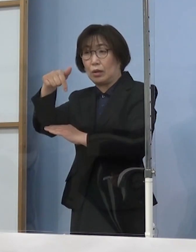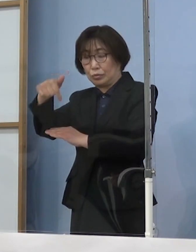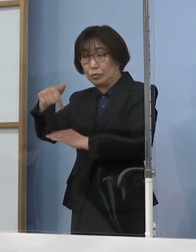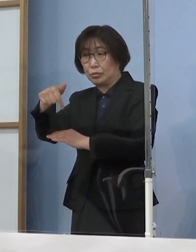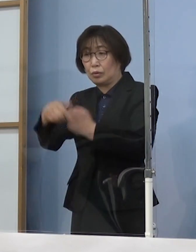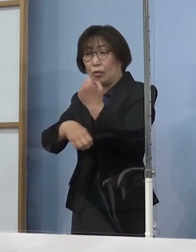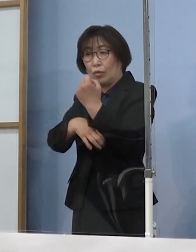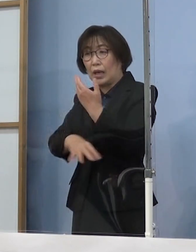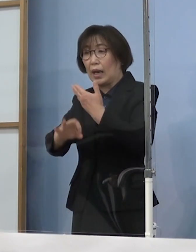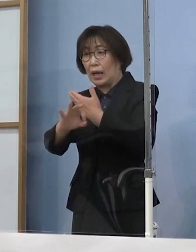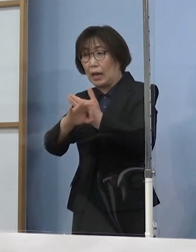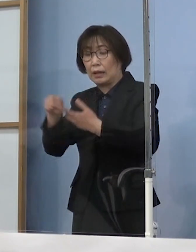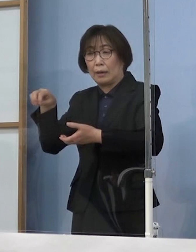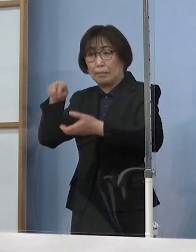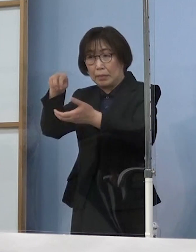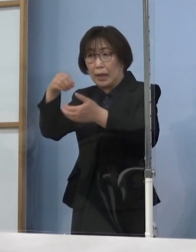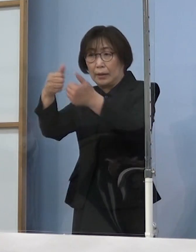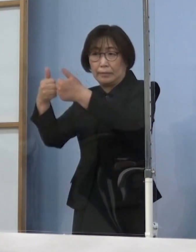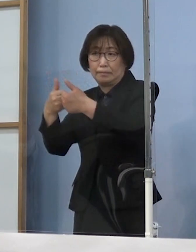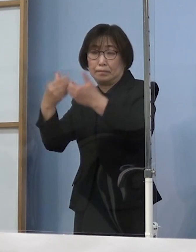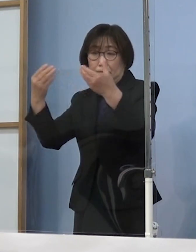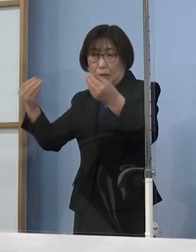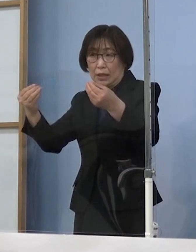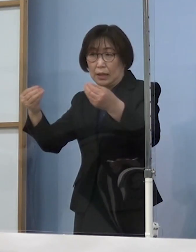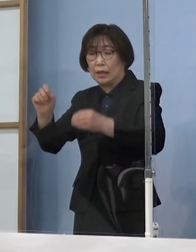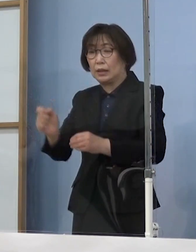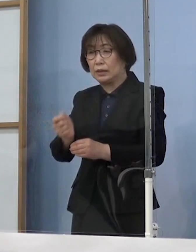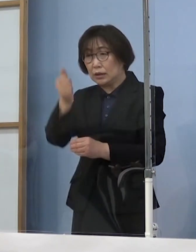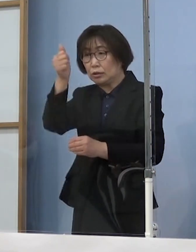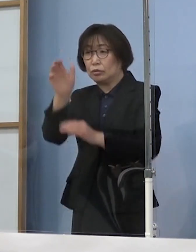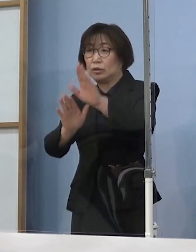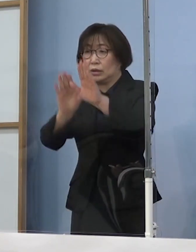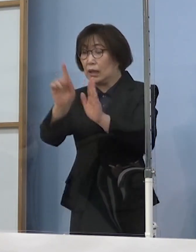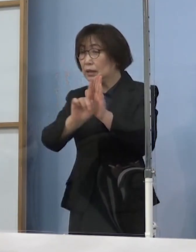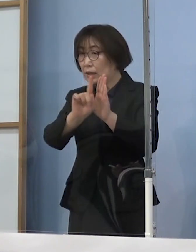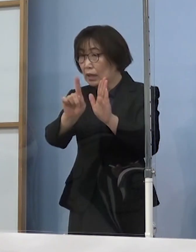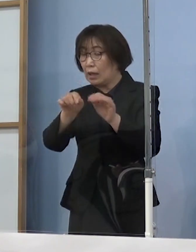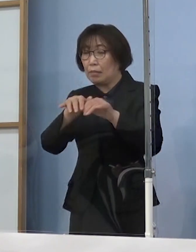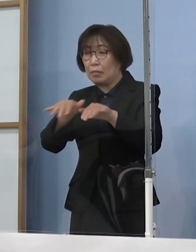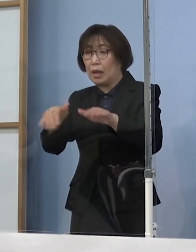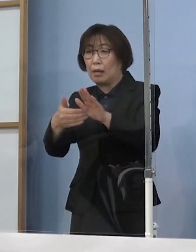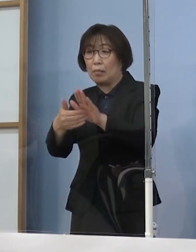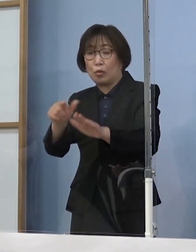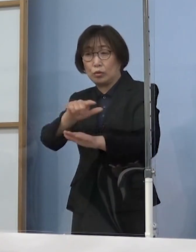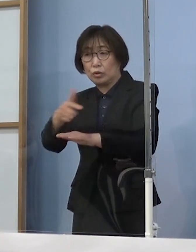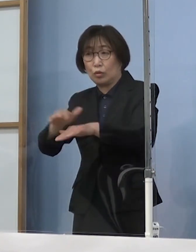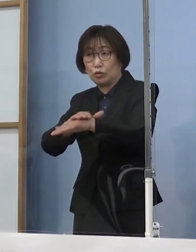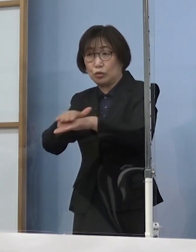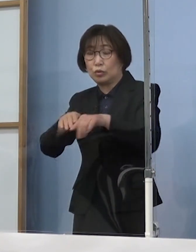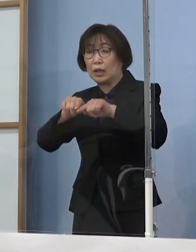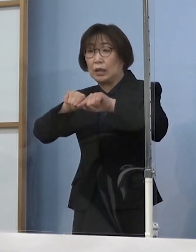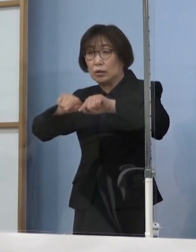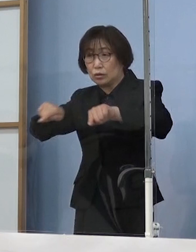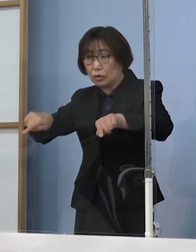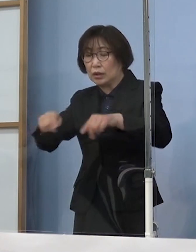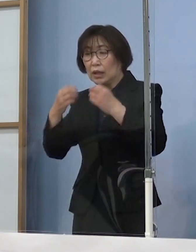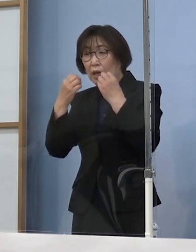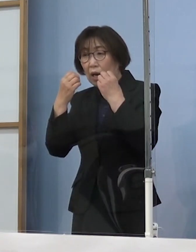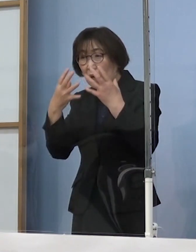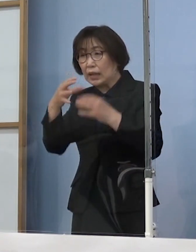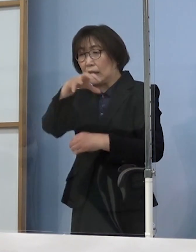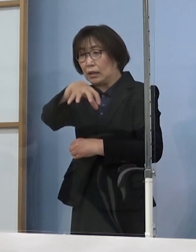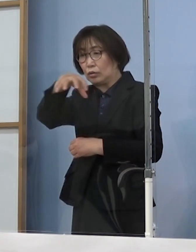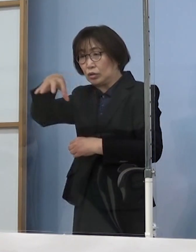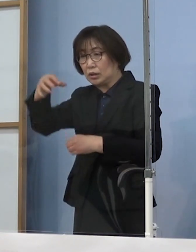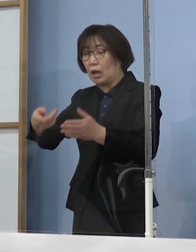ました。この中では緊急事態宣言、あるいはまん延防止等重点措置、新たなものが加わる、